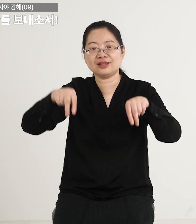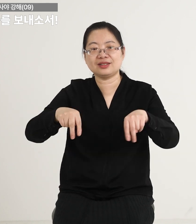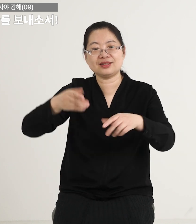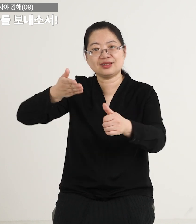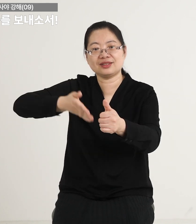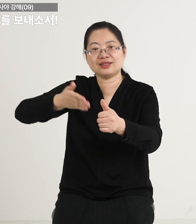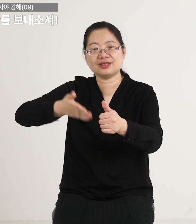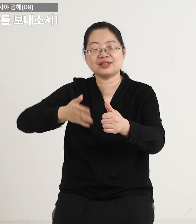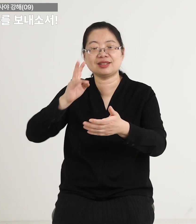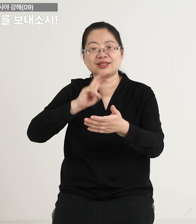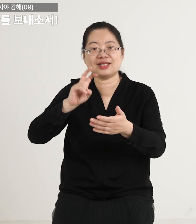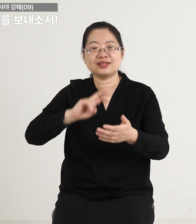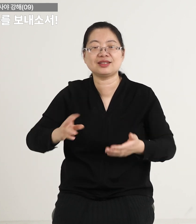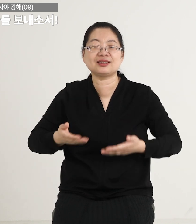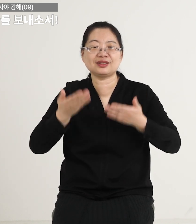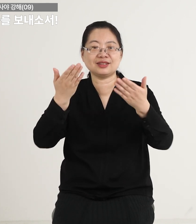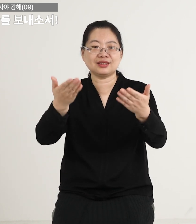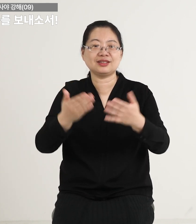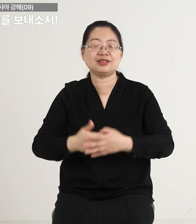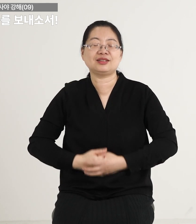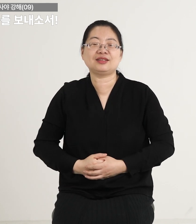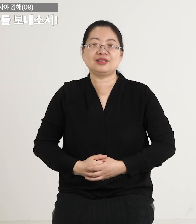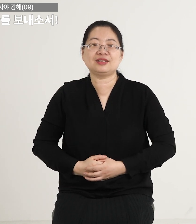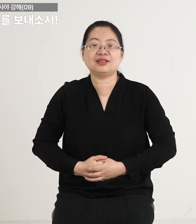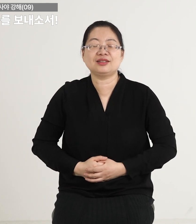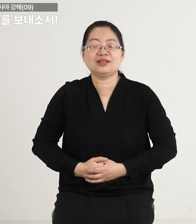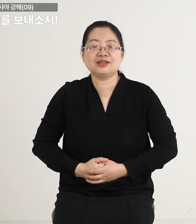일어나십시다. 찬양합시다.